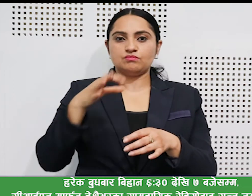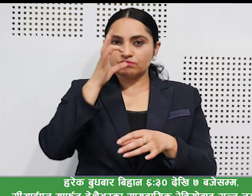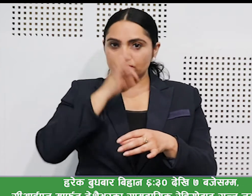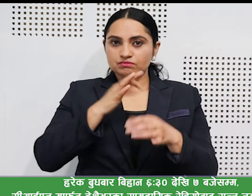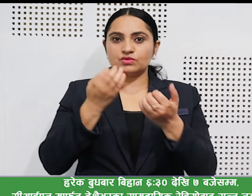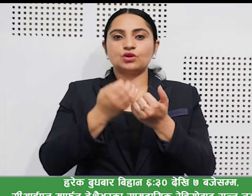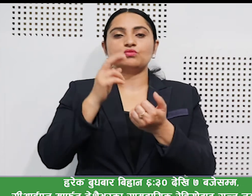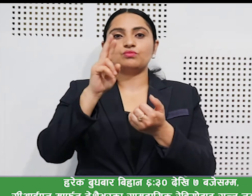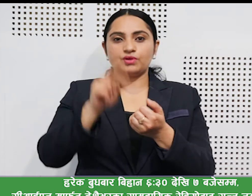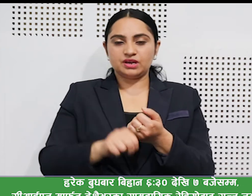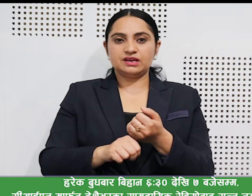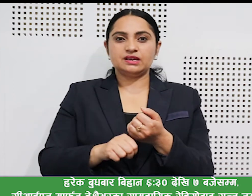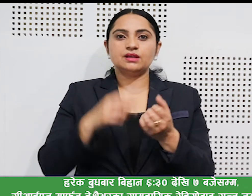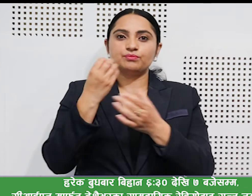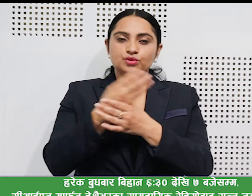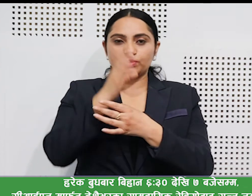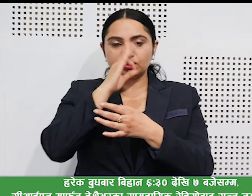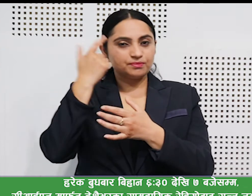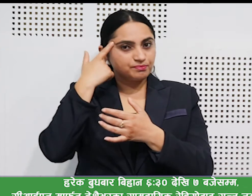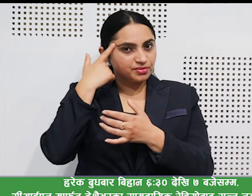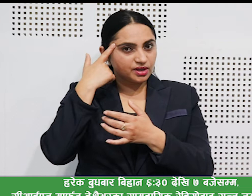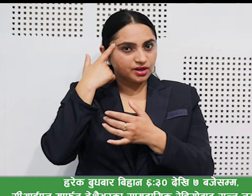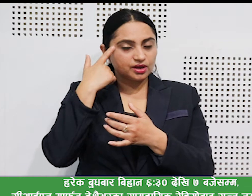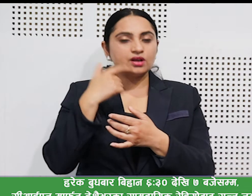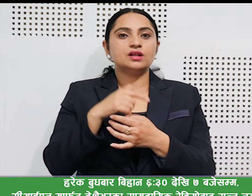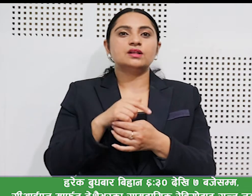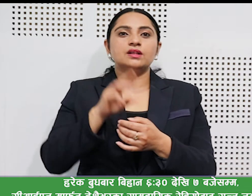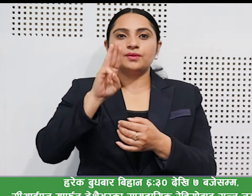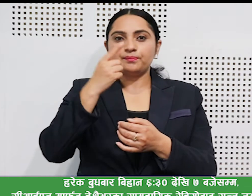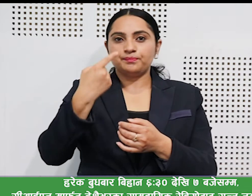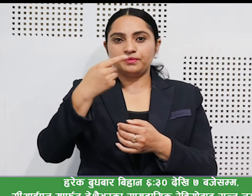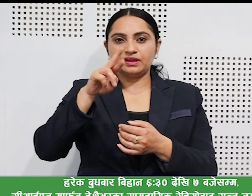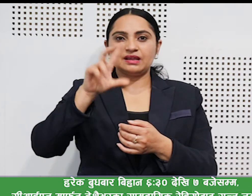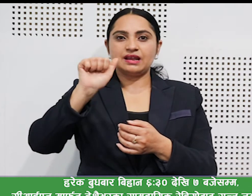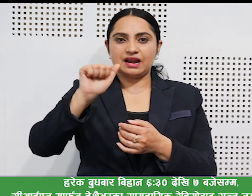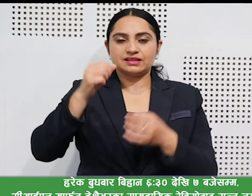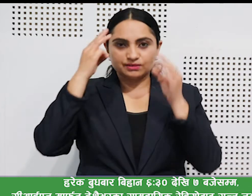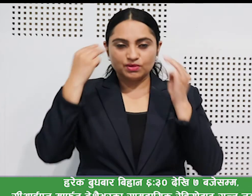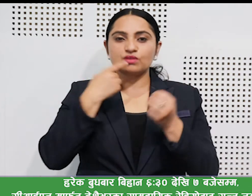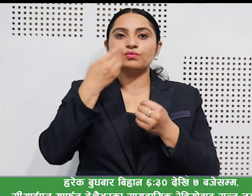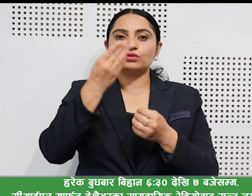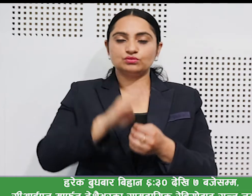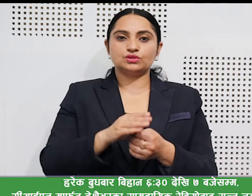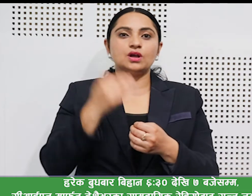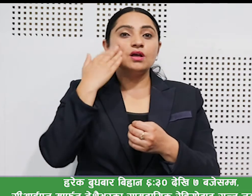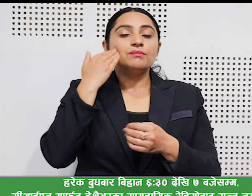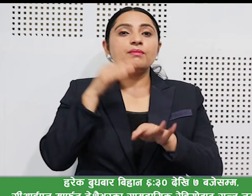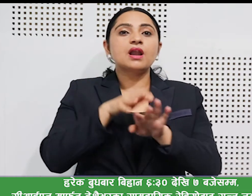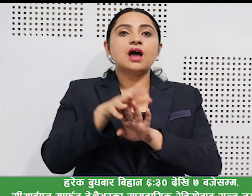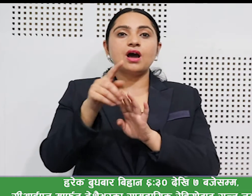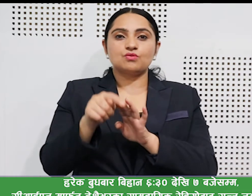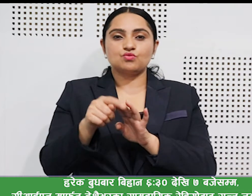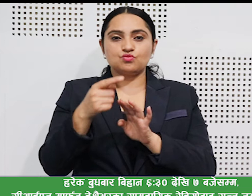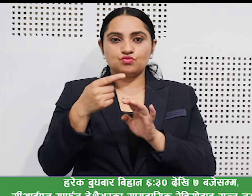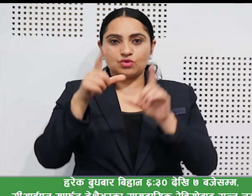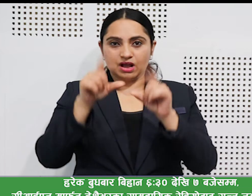सुनिश्चित गरिनुपर्ने विपद विज्ञ मेघराज मगर बताउनुहुन्छ। महिलाहरूको प्राकृतिक रूपले उहाँहरूको एउटा निडको